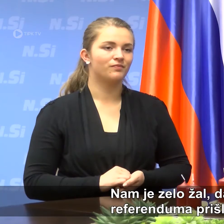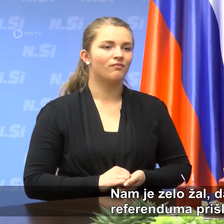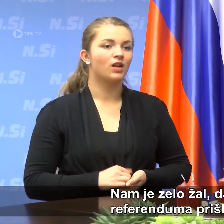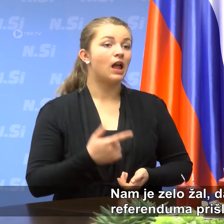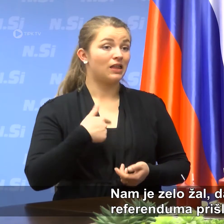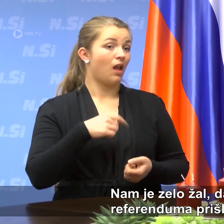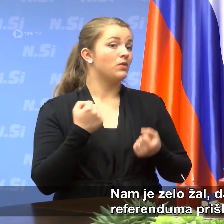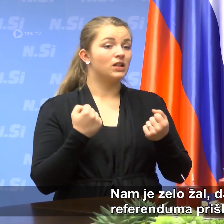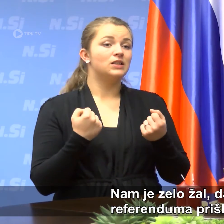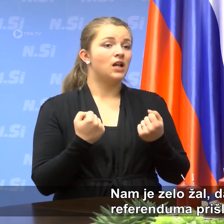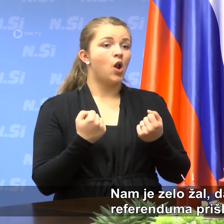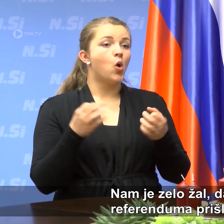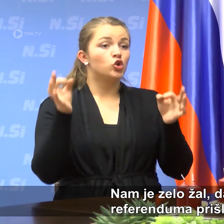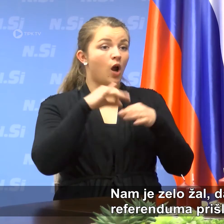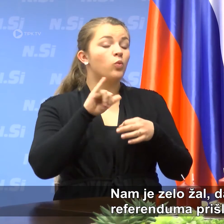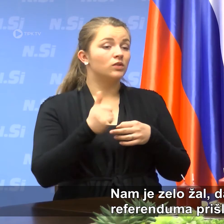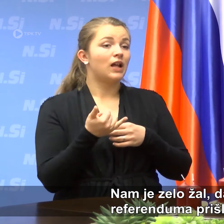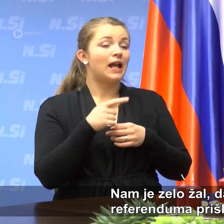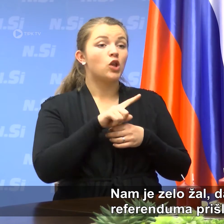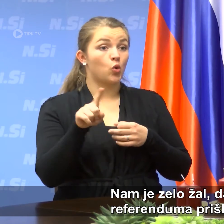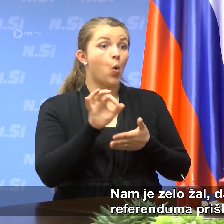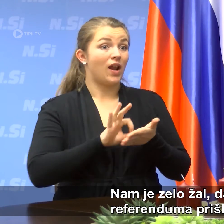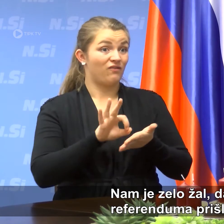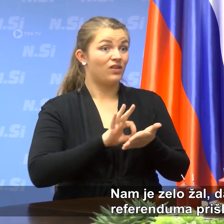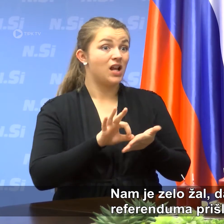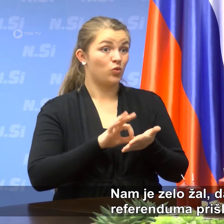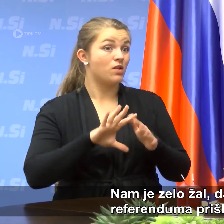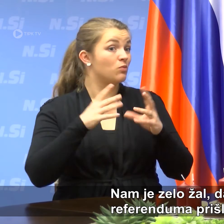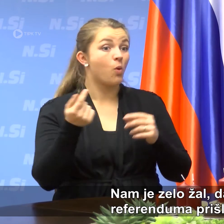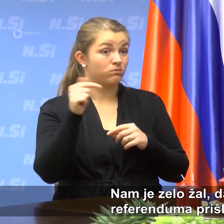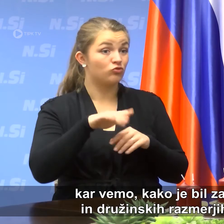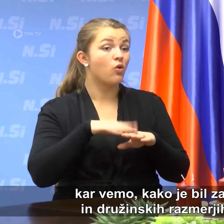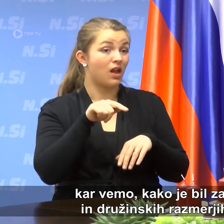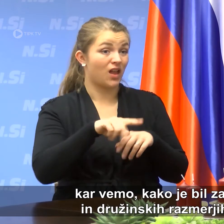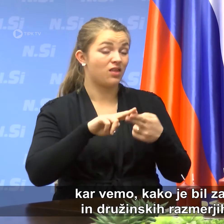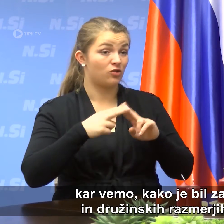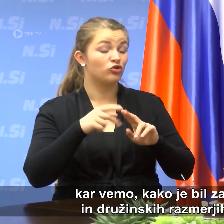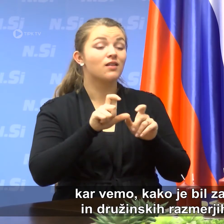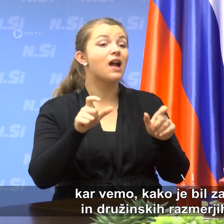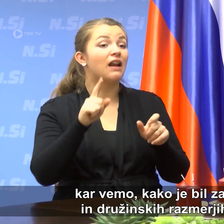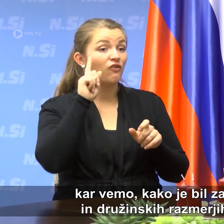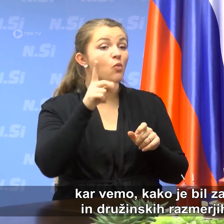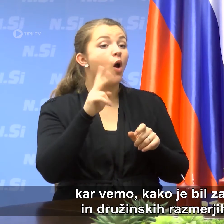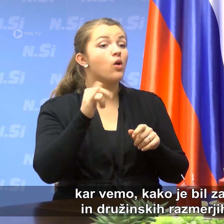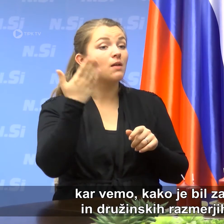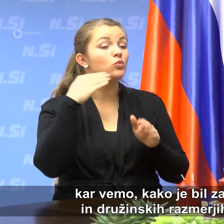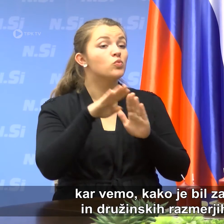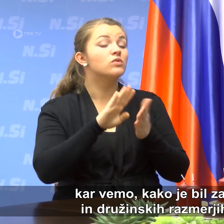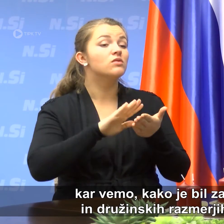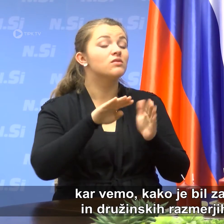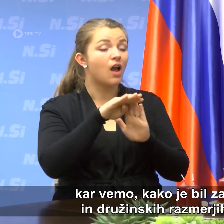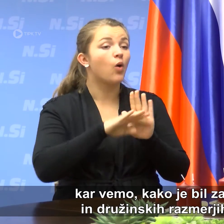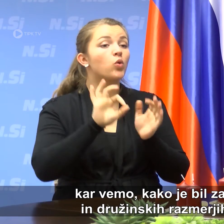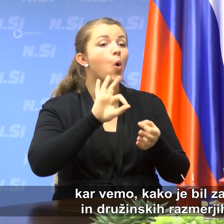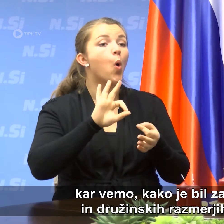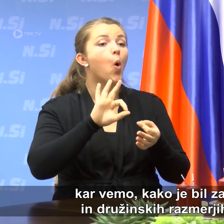Nam je zelo žal, da je do samega referenduma prišlo na tak način, ker vemo, kako je bil zakon o